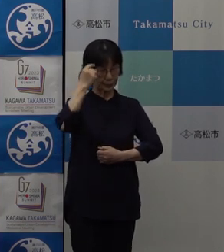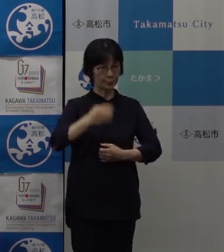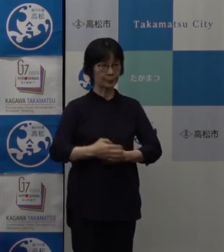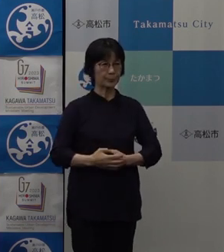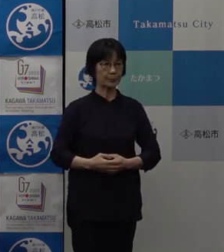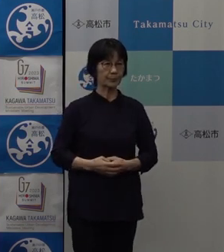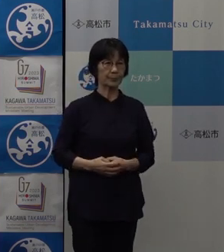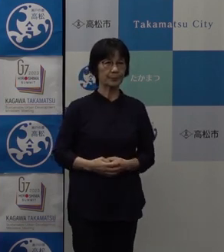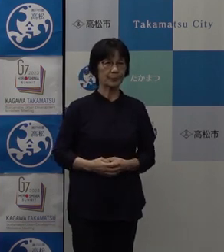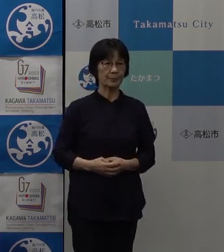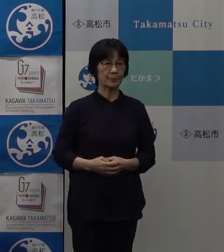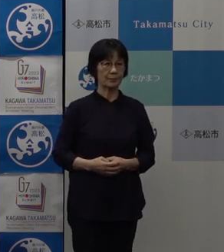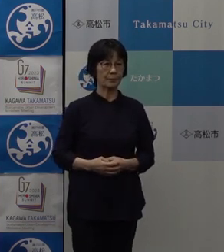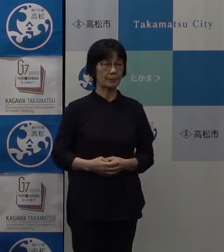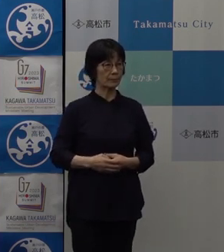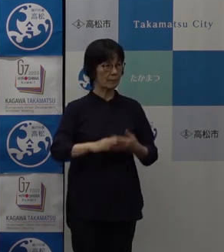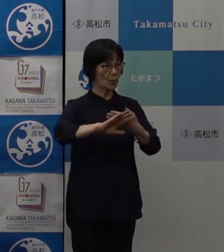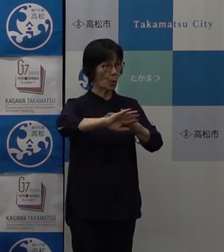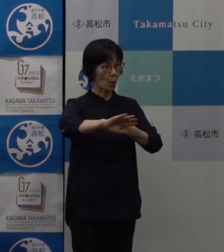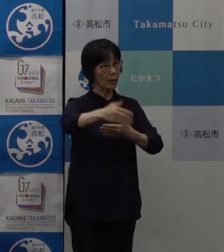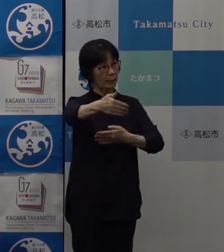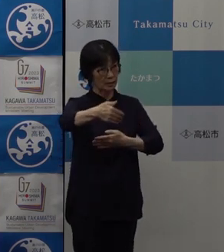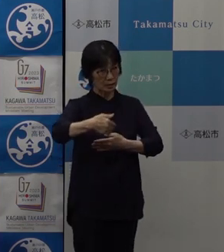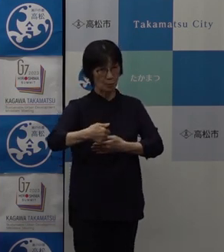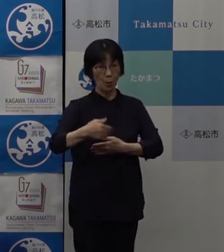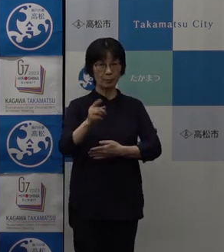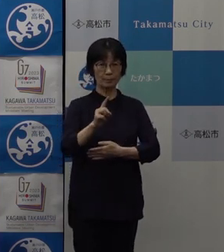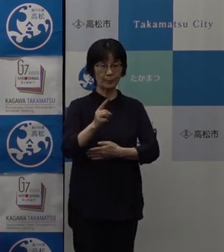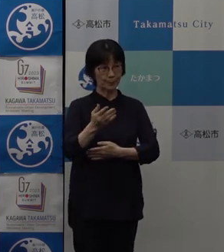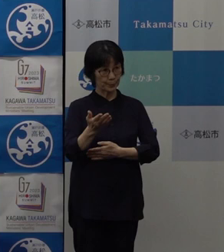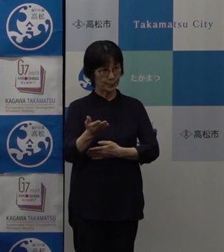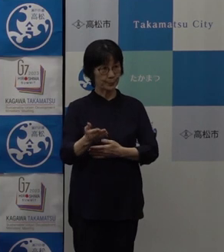ました。 他にございませんか。